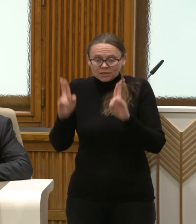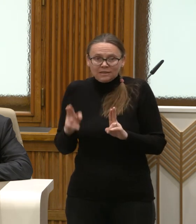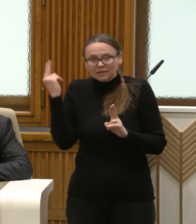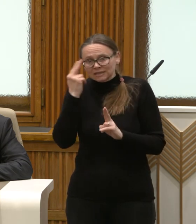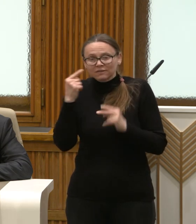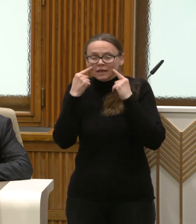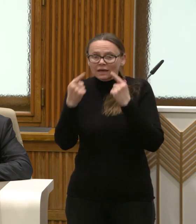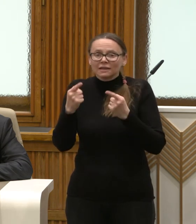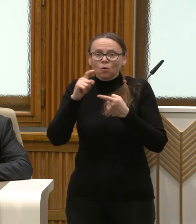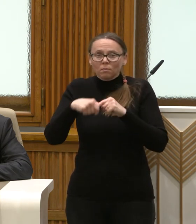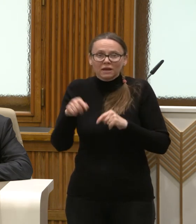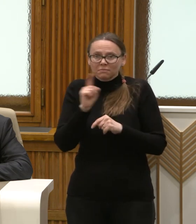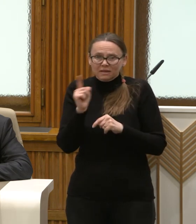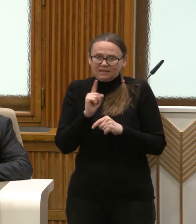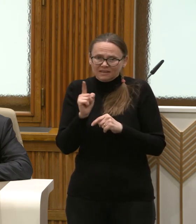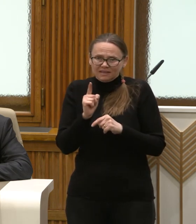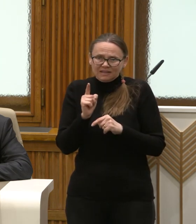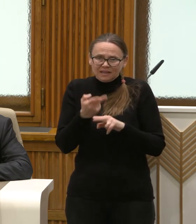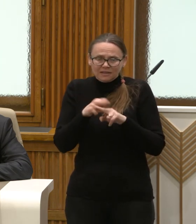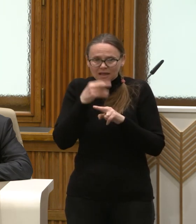seveda glede opreme ni zavidljivo,